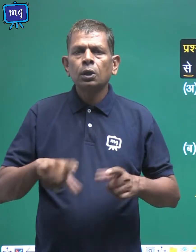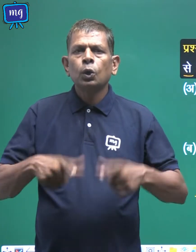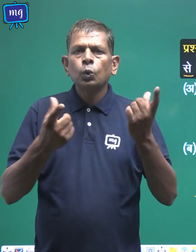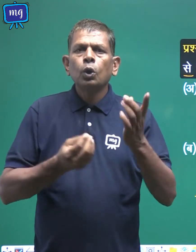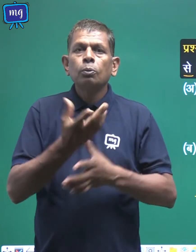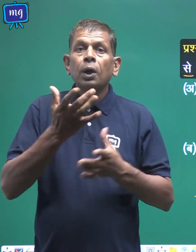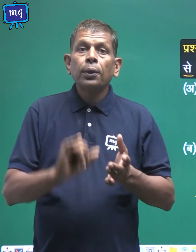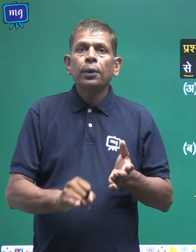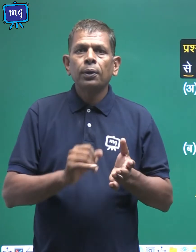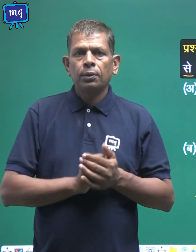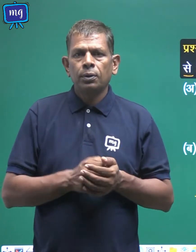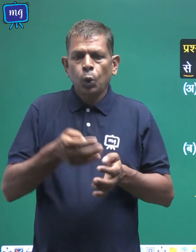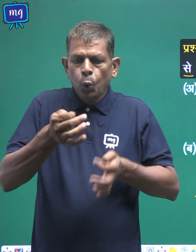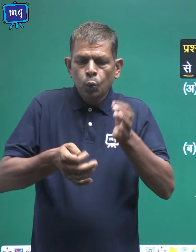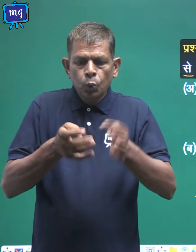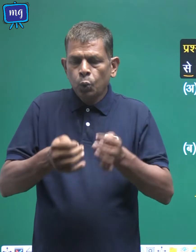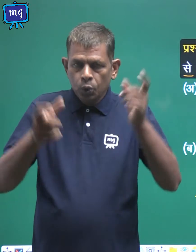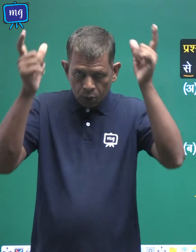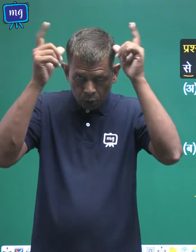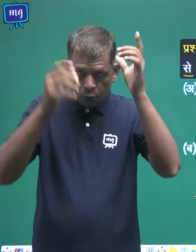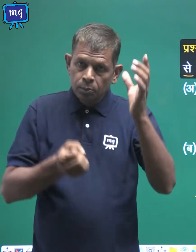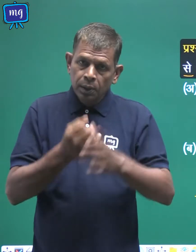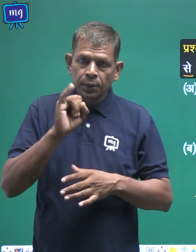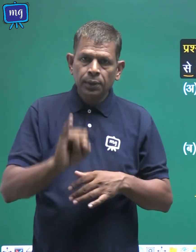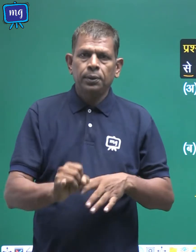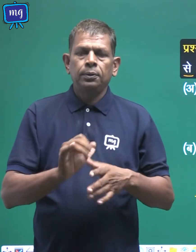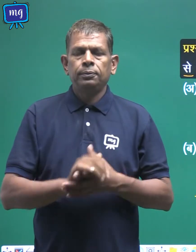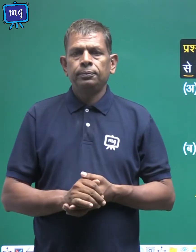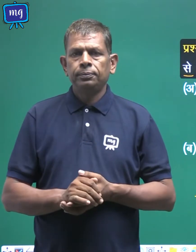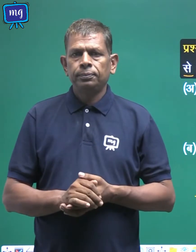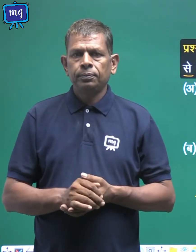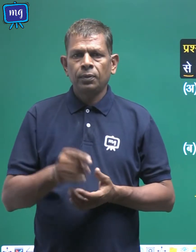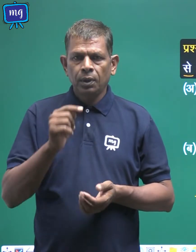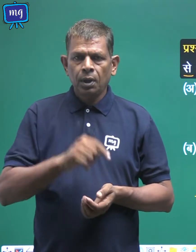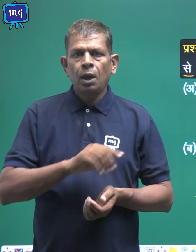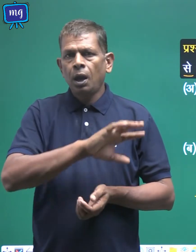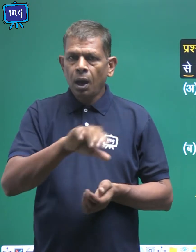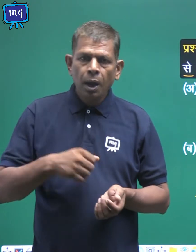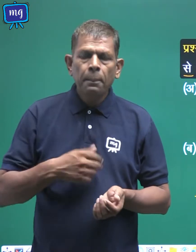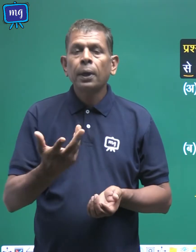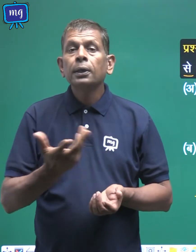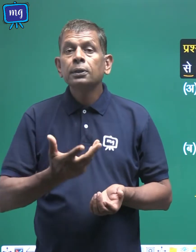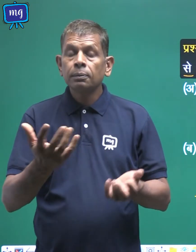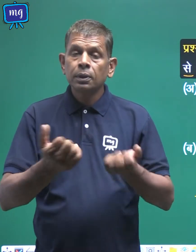है? दूध जंतु उत्पाद है। यह हमें किससे मिलता